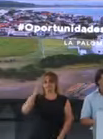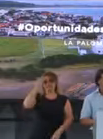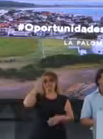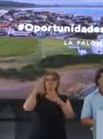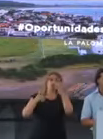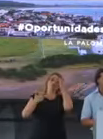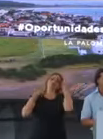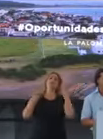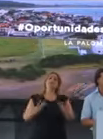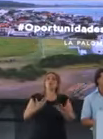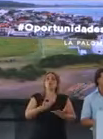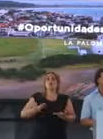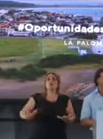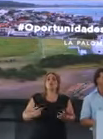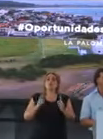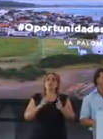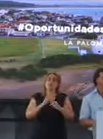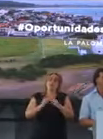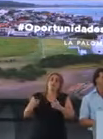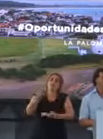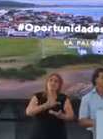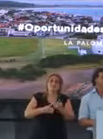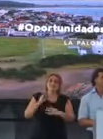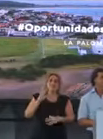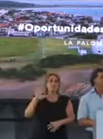Y yo quiero un gobierno que escuche mucho también.